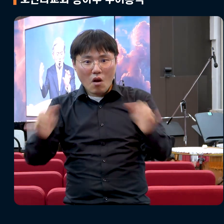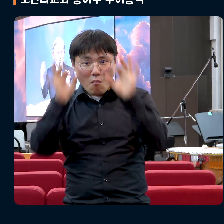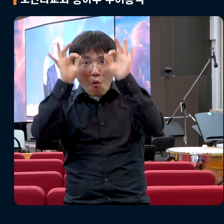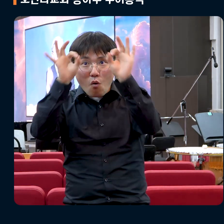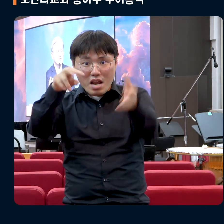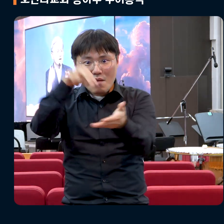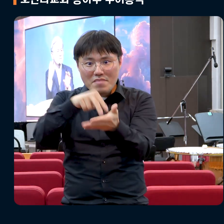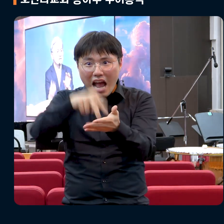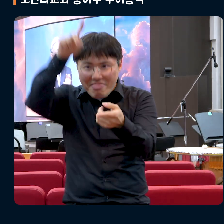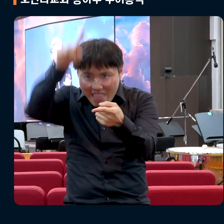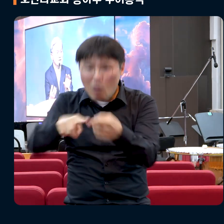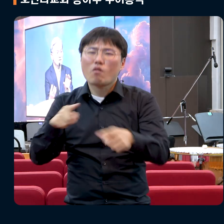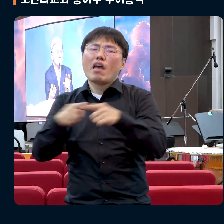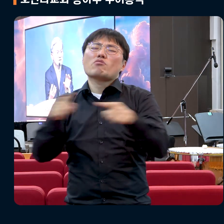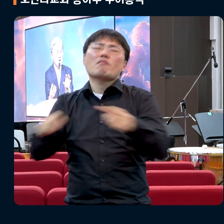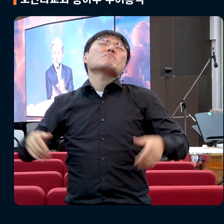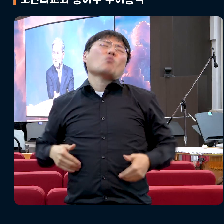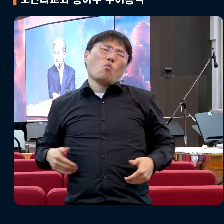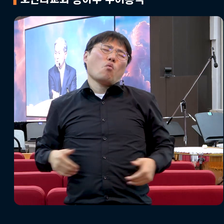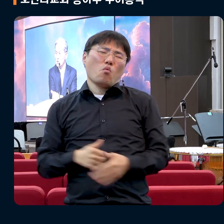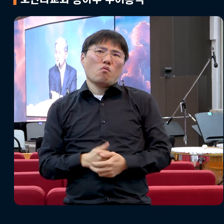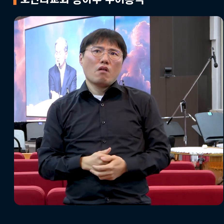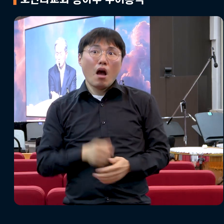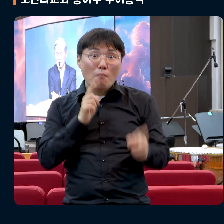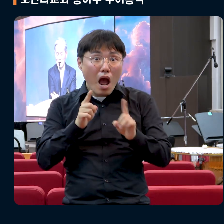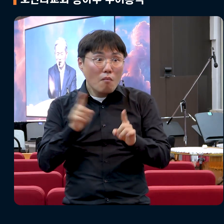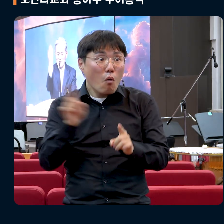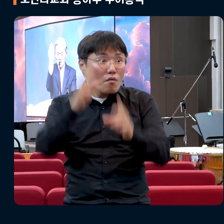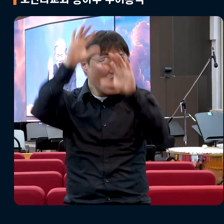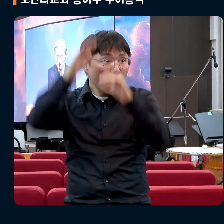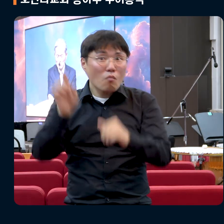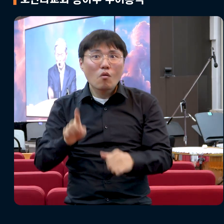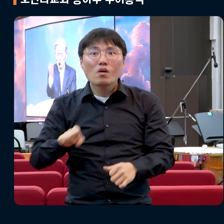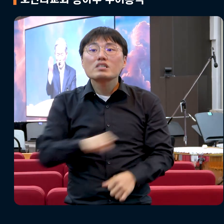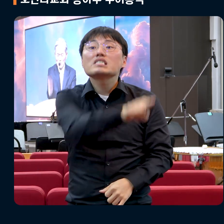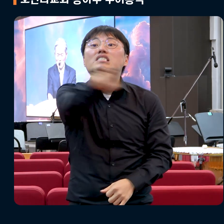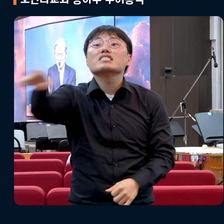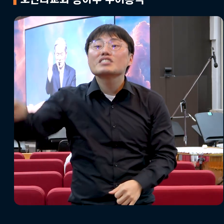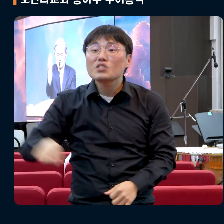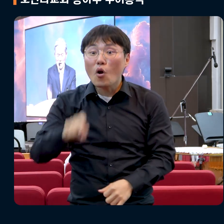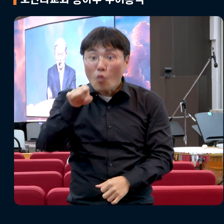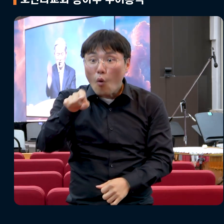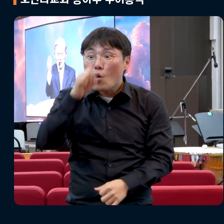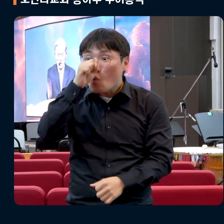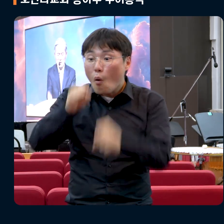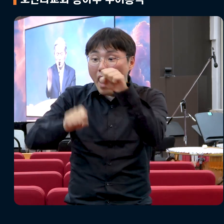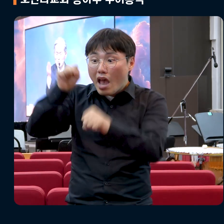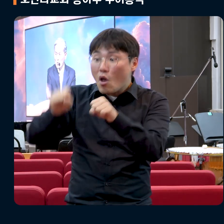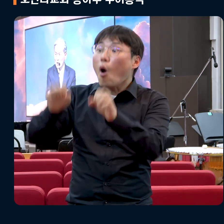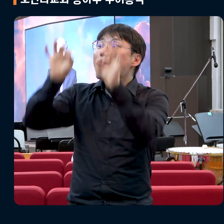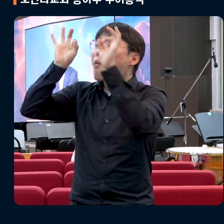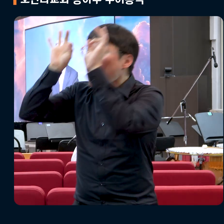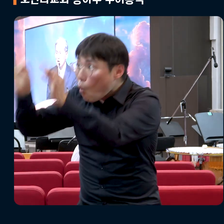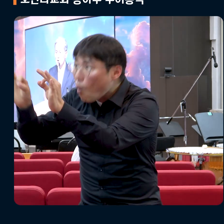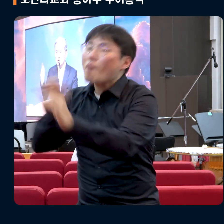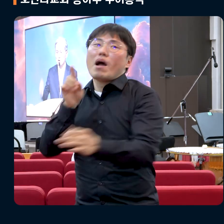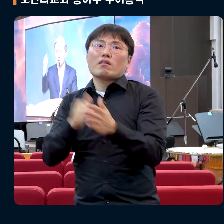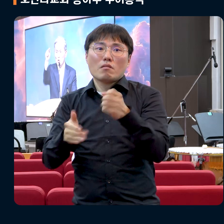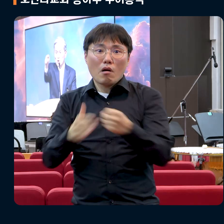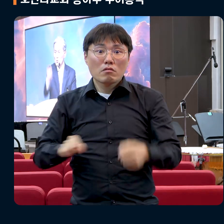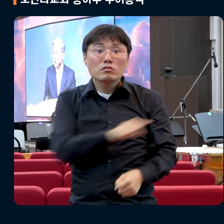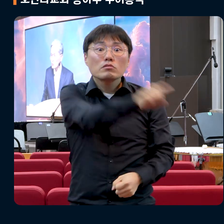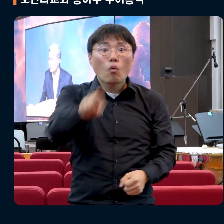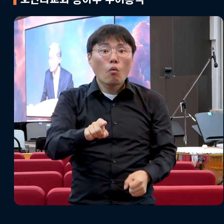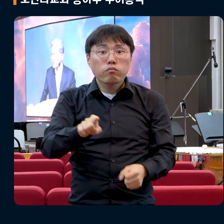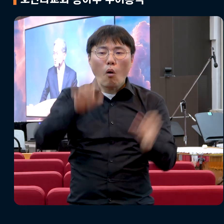사람들이 보는 관점으로 해석을 해야 맞는 거예요. 왜냐하면 말씀이 어떻게 되어 있습니까? 그들로 너희 착한 행실을 보고